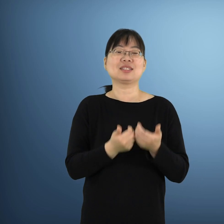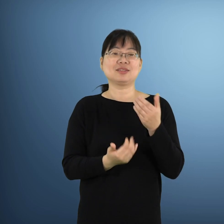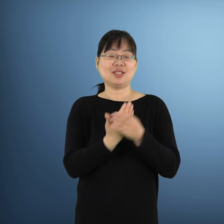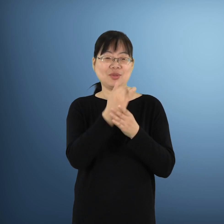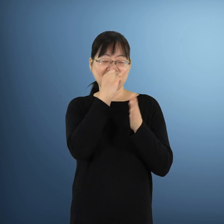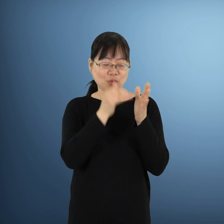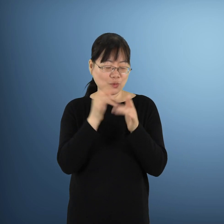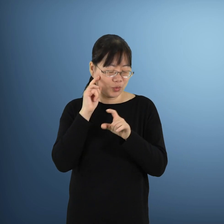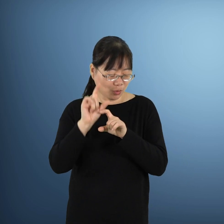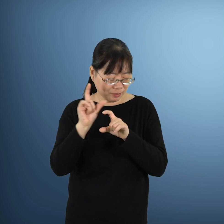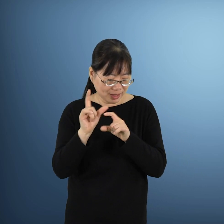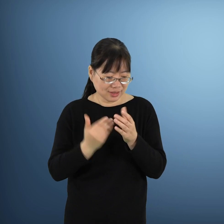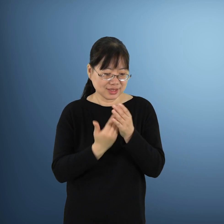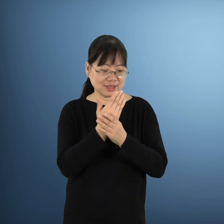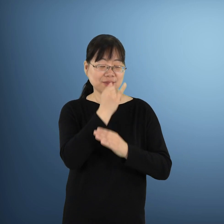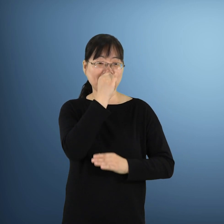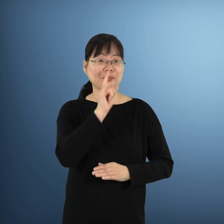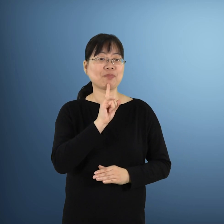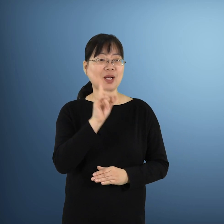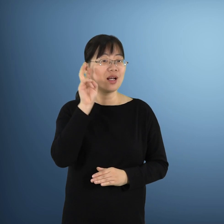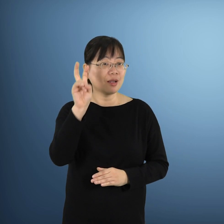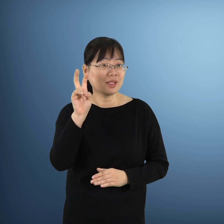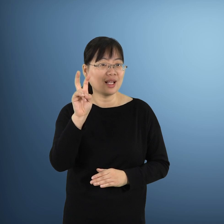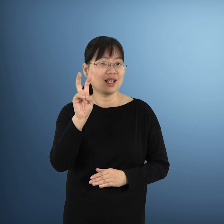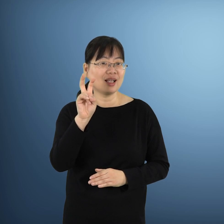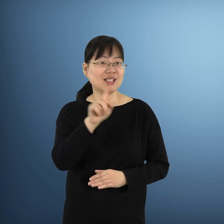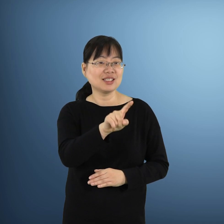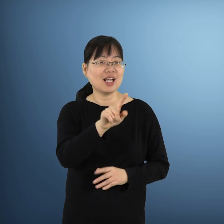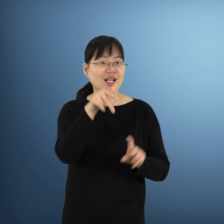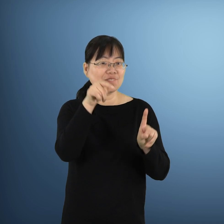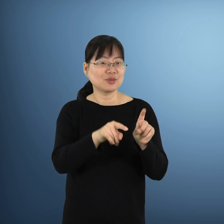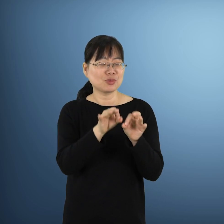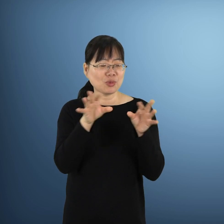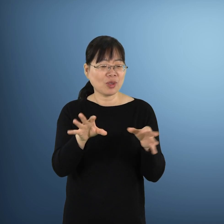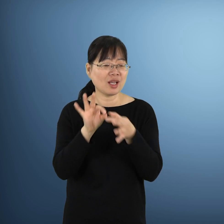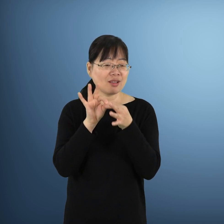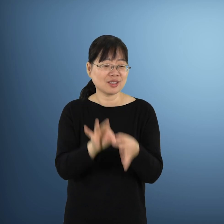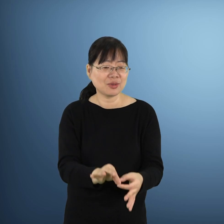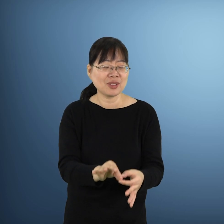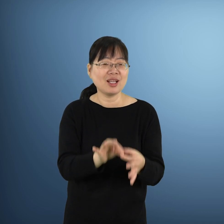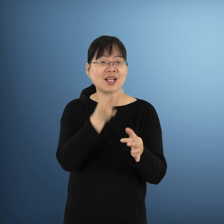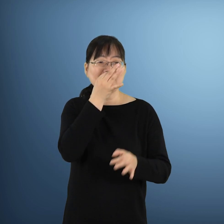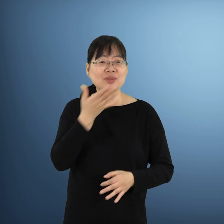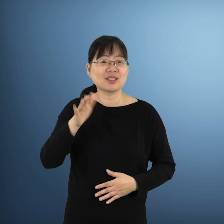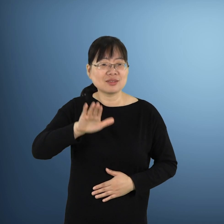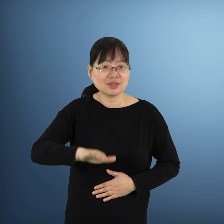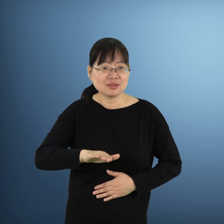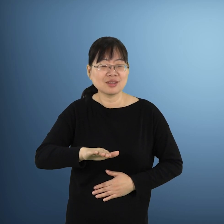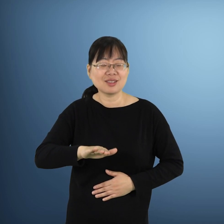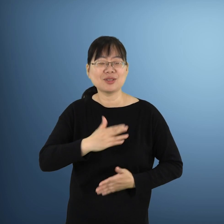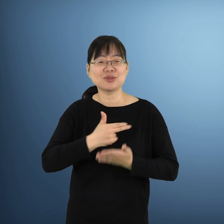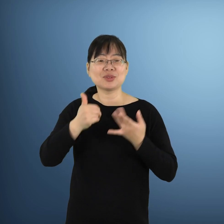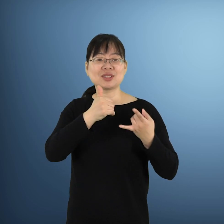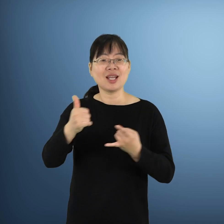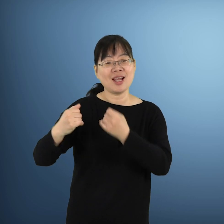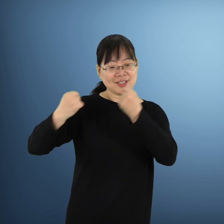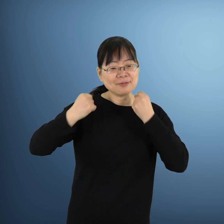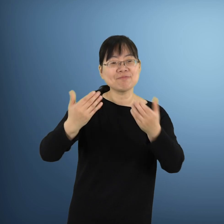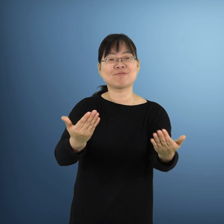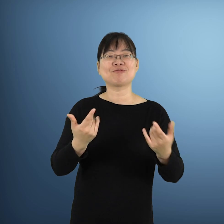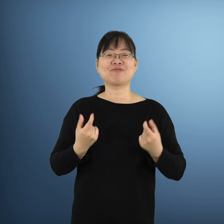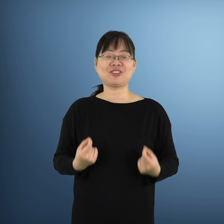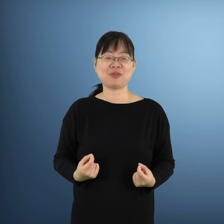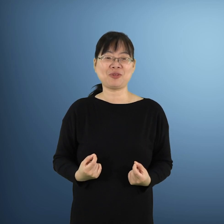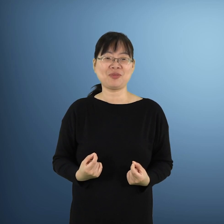일어나고 고민으로 등장할 겁니다. 그거 한 주간 내내 또 힘겹지만 주님께서 힘 주실